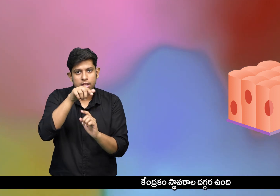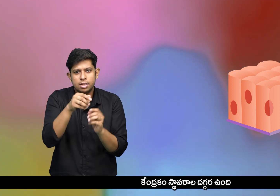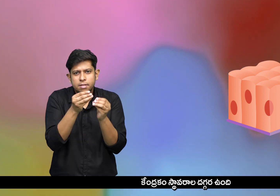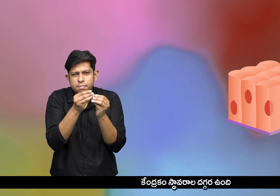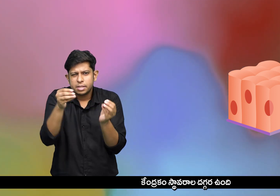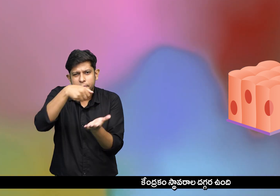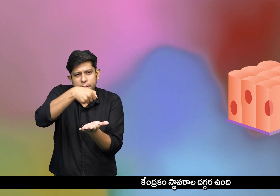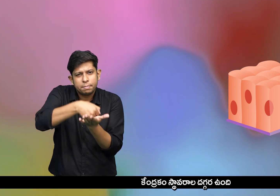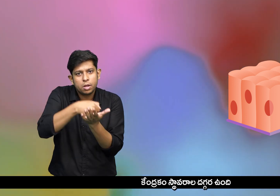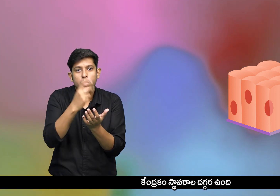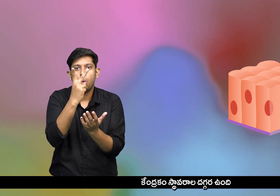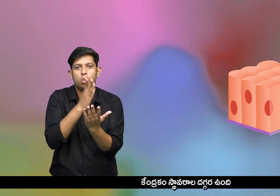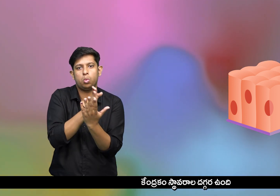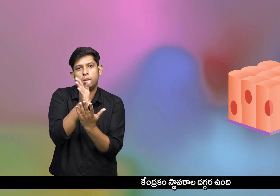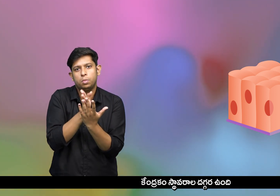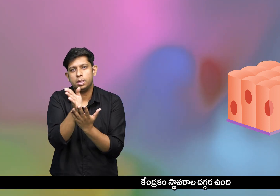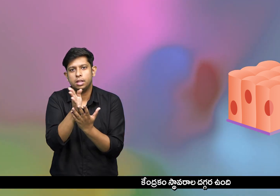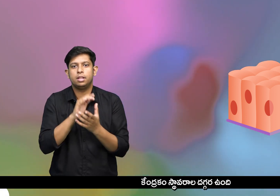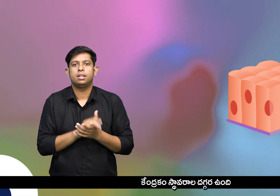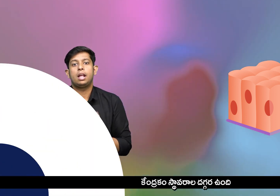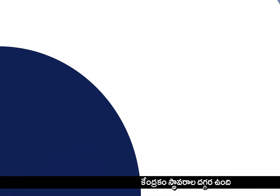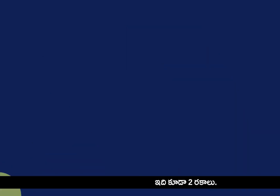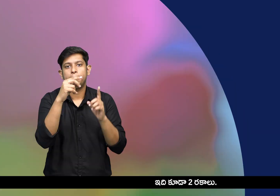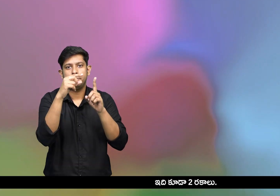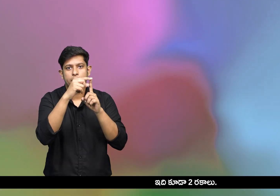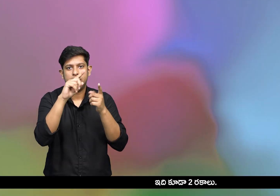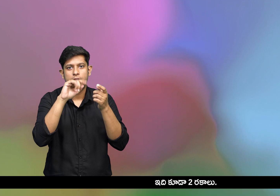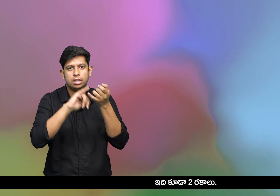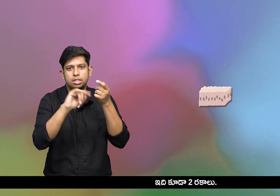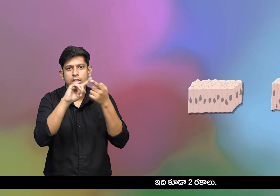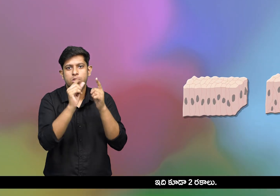కేంద్రకం స్థావరాల దగ్గర ఉంది. ఇది కూడా 2 రకాలు.